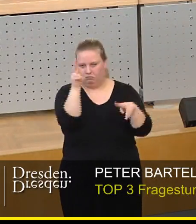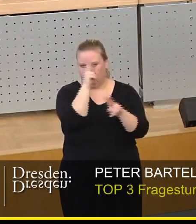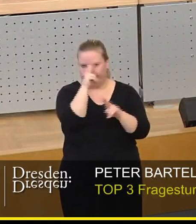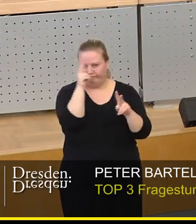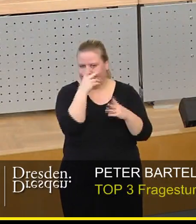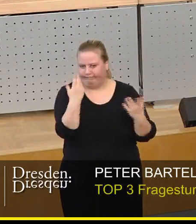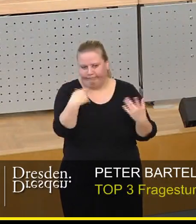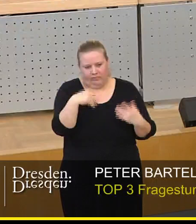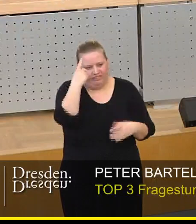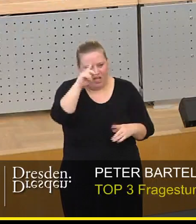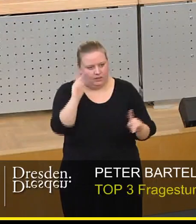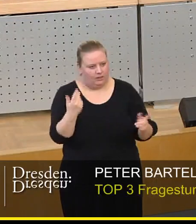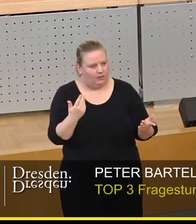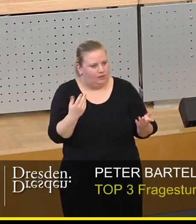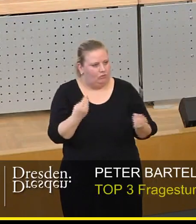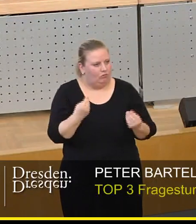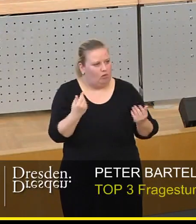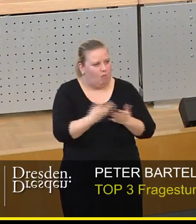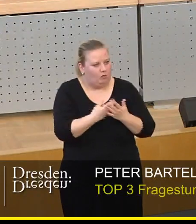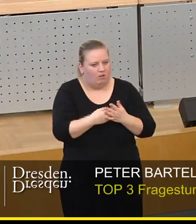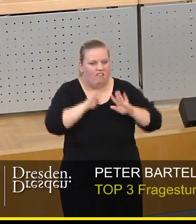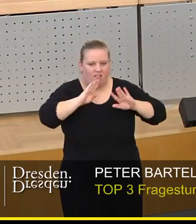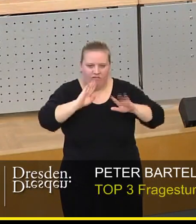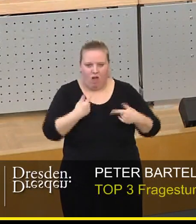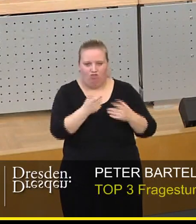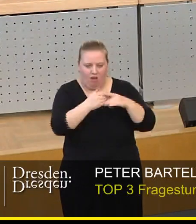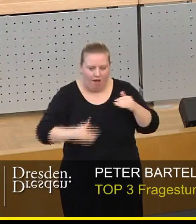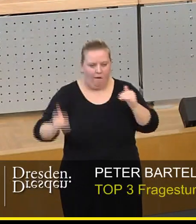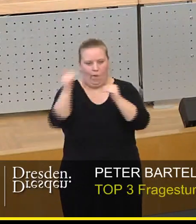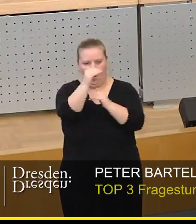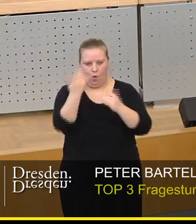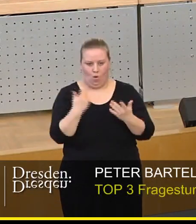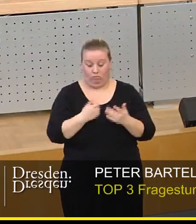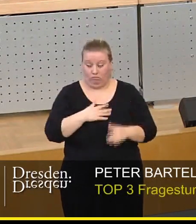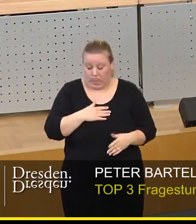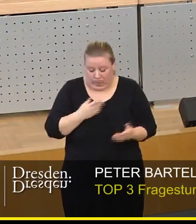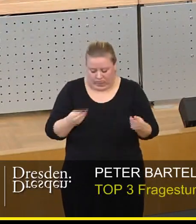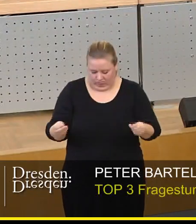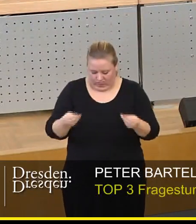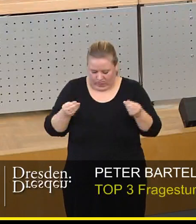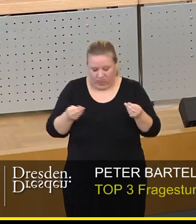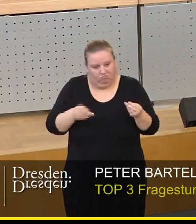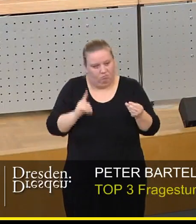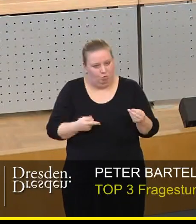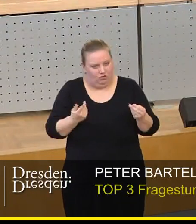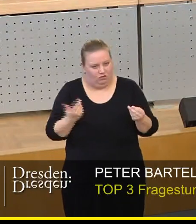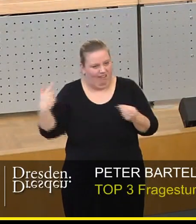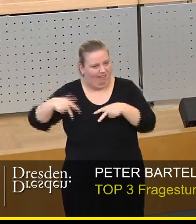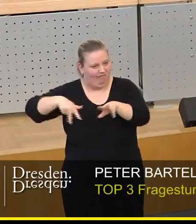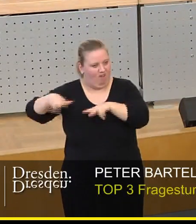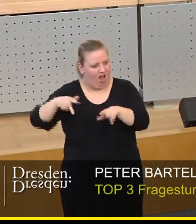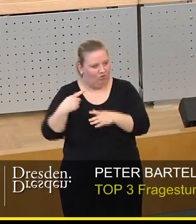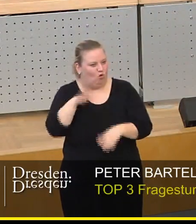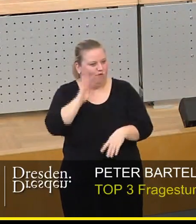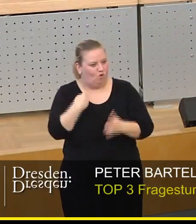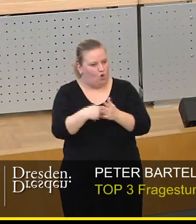darüber, dass sie dort eine falsche Mietkostenerhöhung haben, zustimmen, weil sie ja davon ausgehen können, dass von der Verwaltung die Wohnkosten